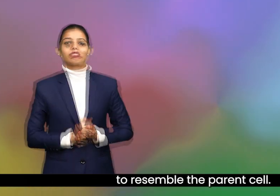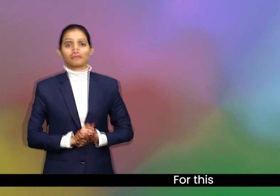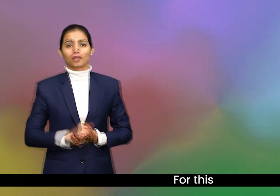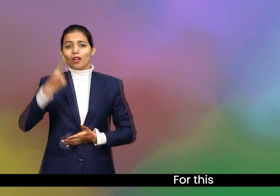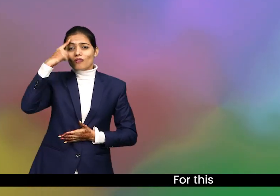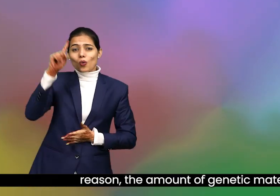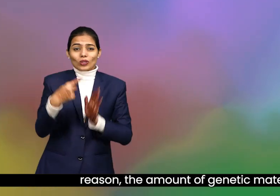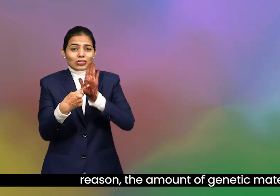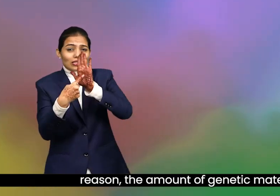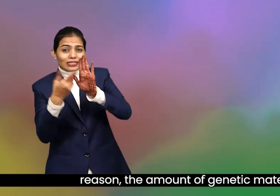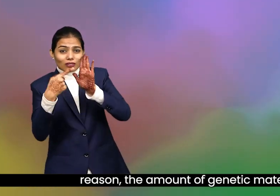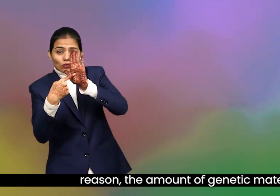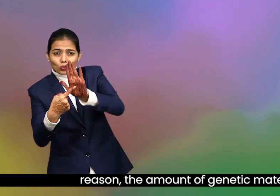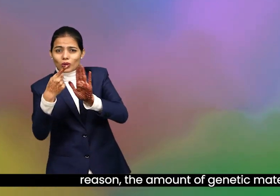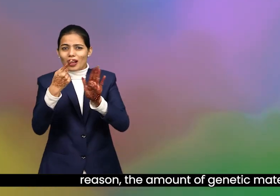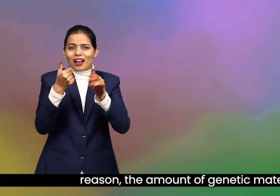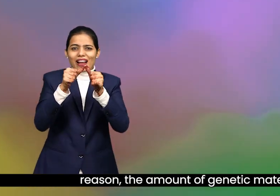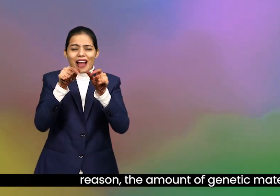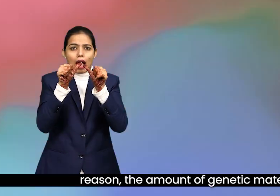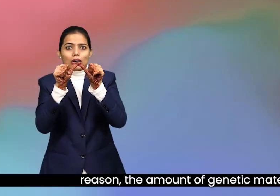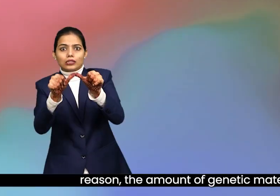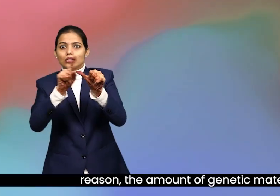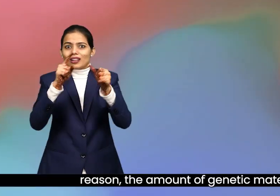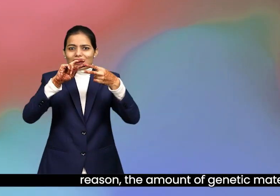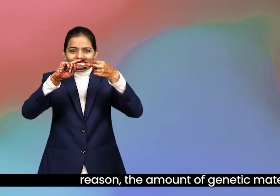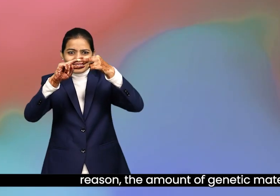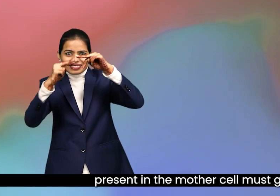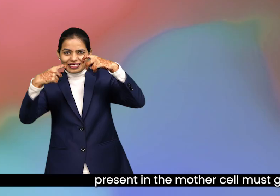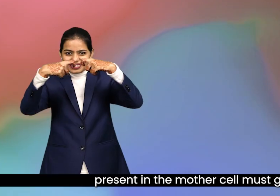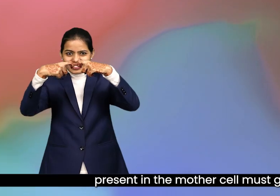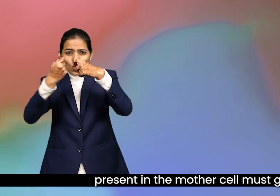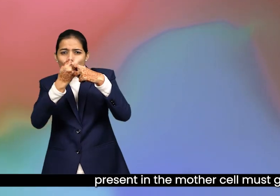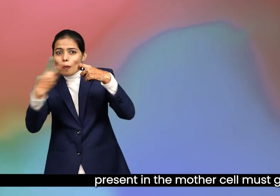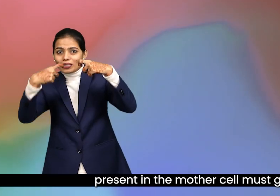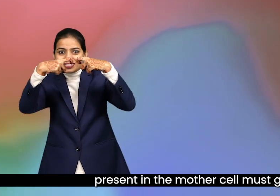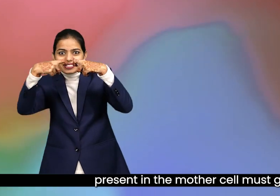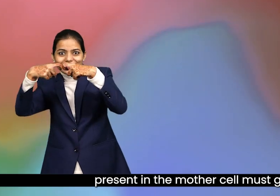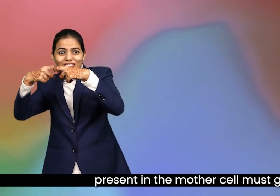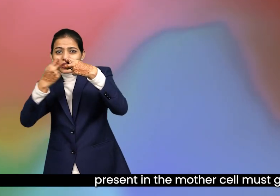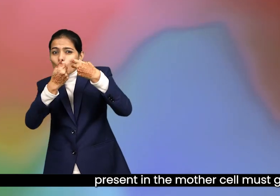For இந்த this reason, காரணத்திற்காக the தாய் amount of genetic உயிரணுக்களில் இருக்கும் materials மரபணு பொருட்களின் present அளவு in the mother cell must